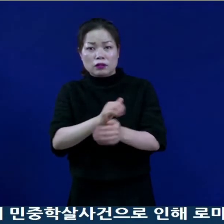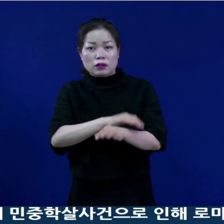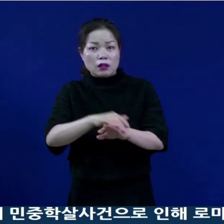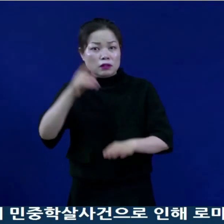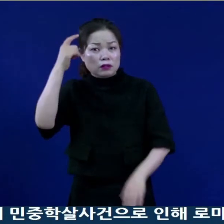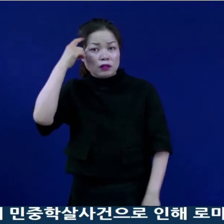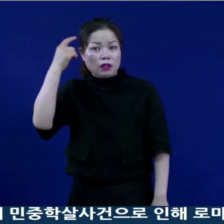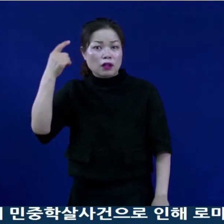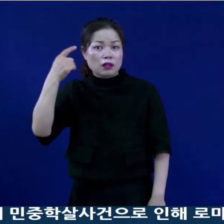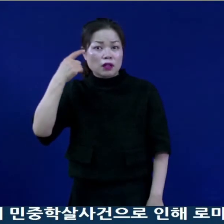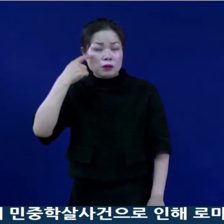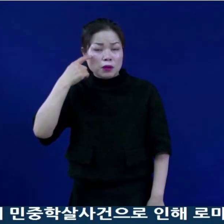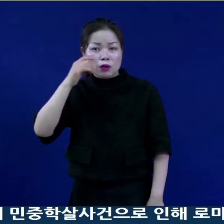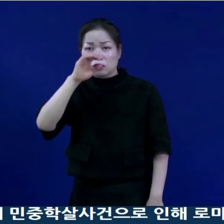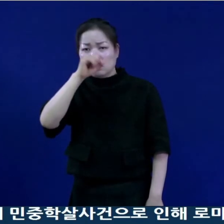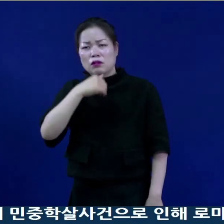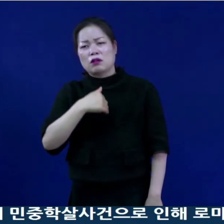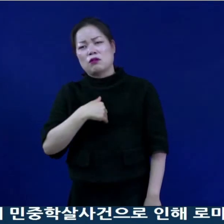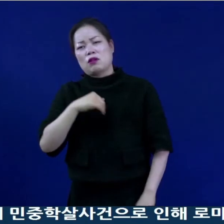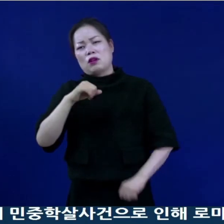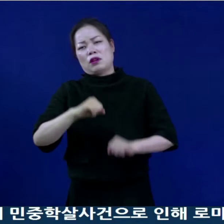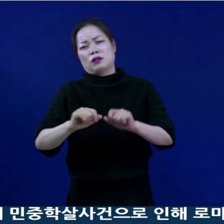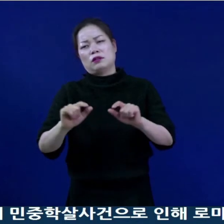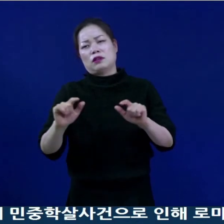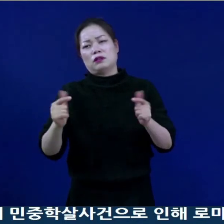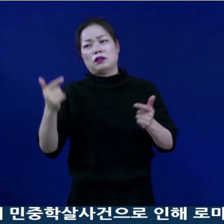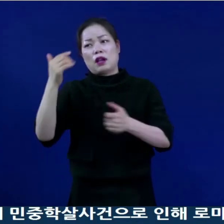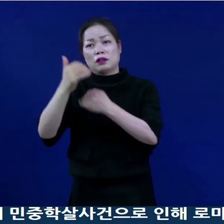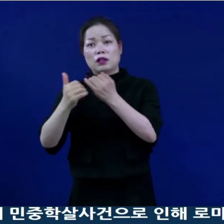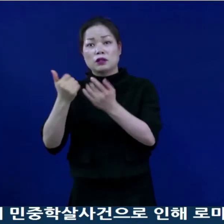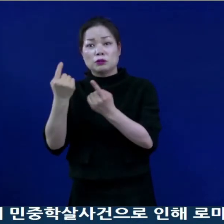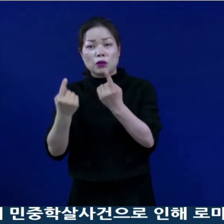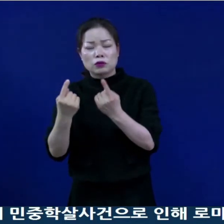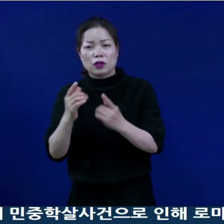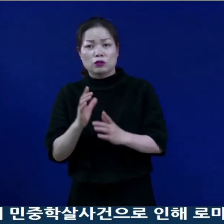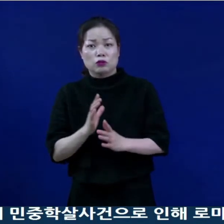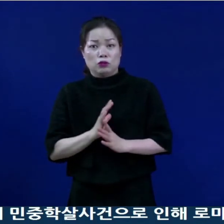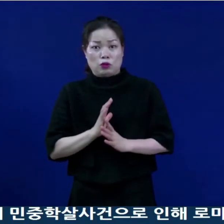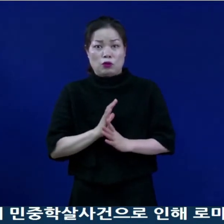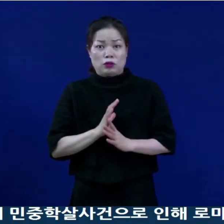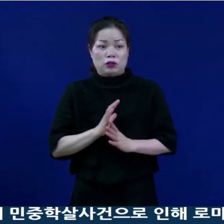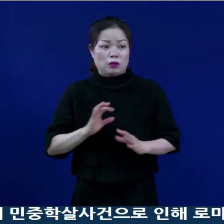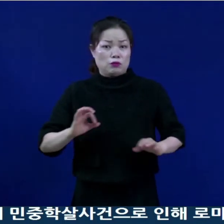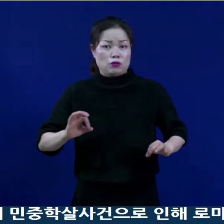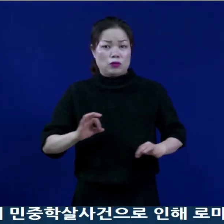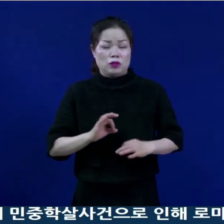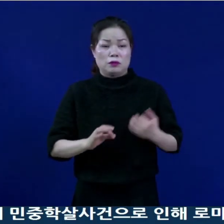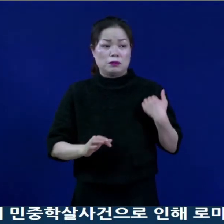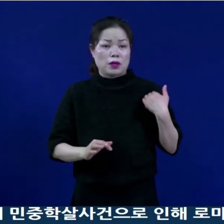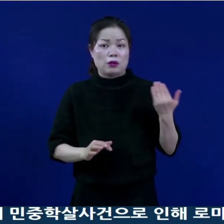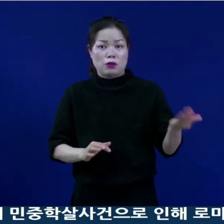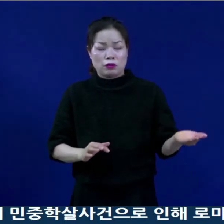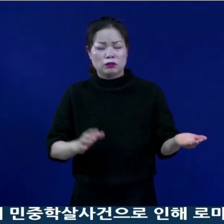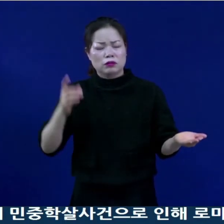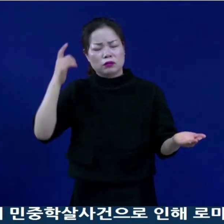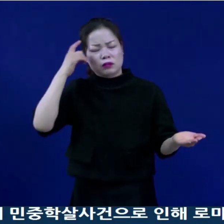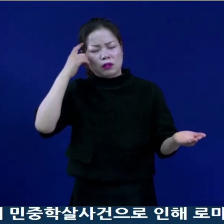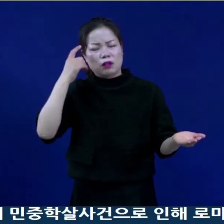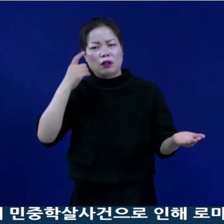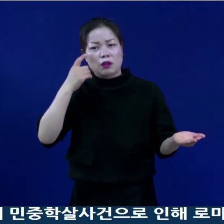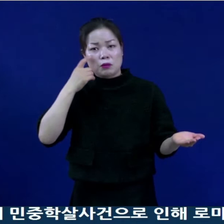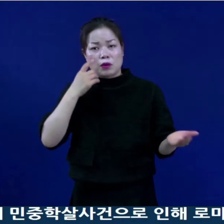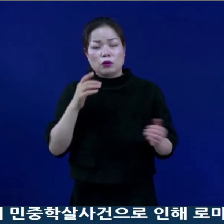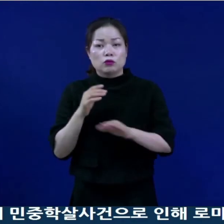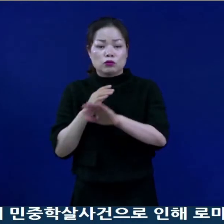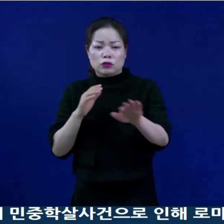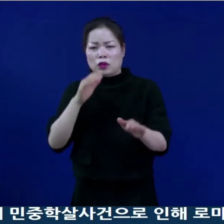보십시오. 선을 알고도 행하지 않는 죄, 하나님보다 사람을 더 두려워한 죄, 불의를 방관한 죄. 생각해 보면